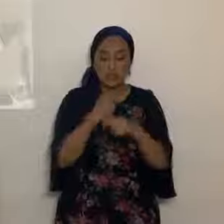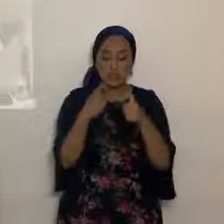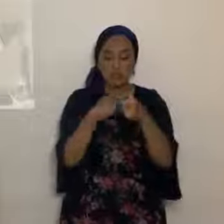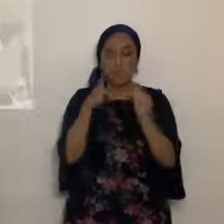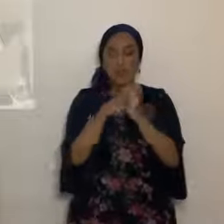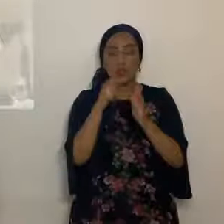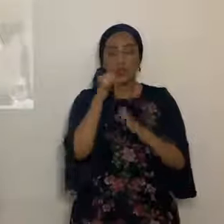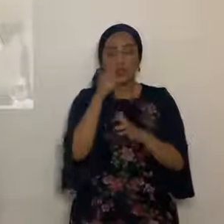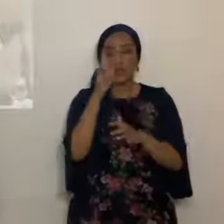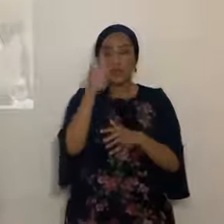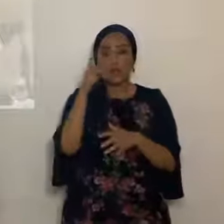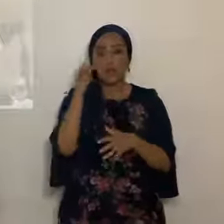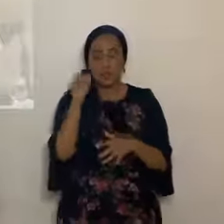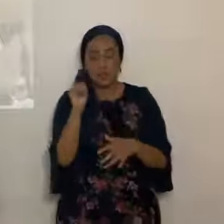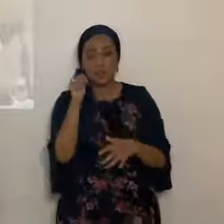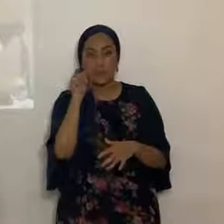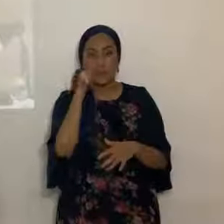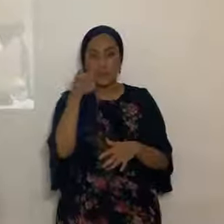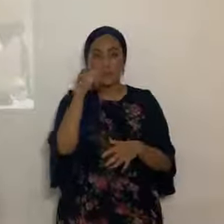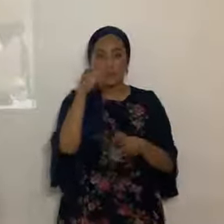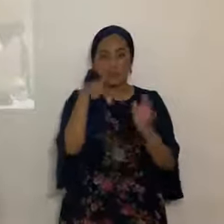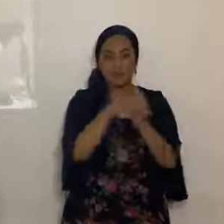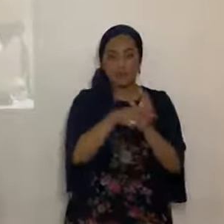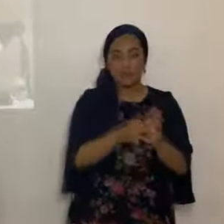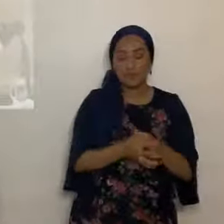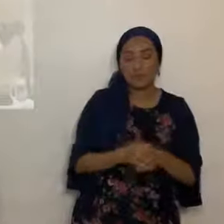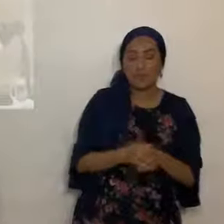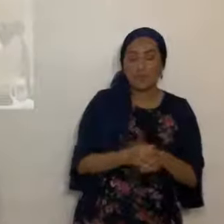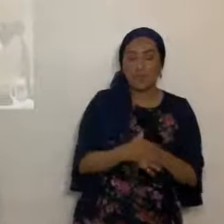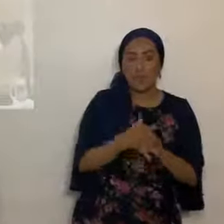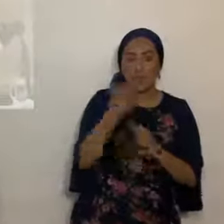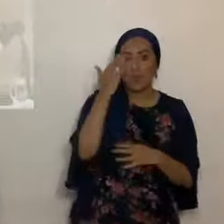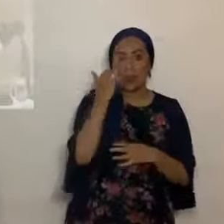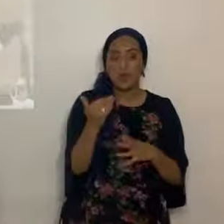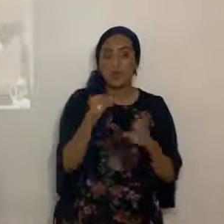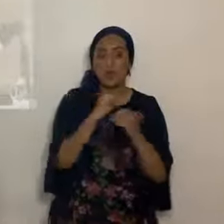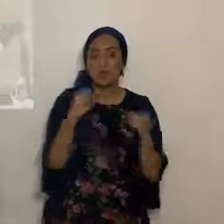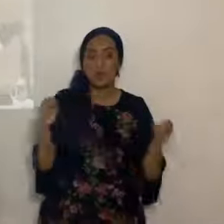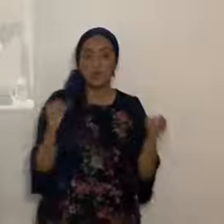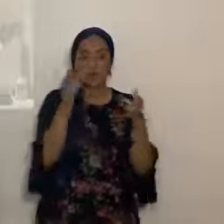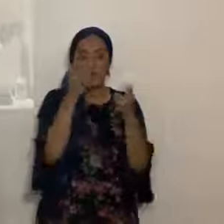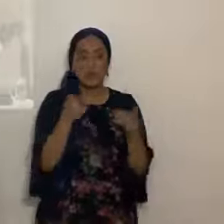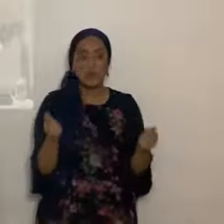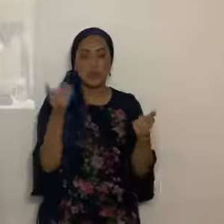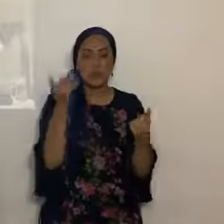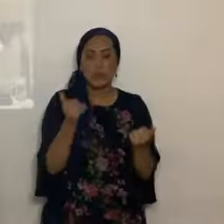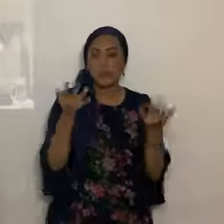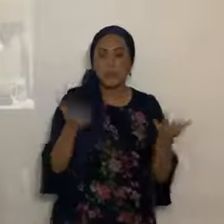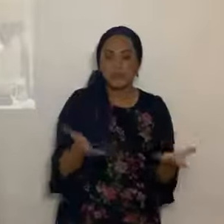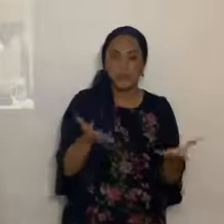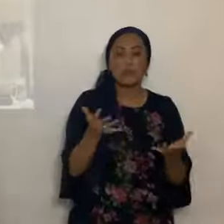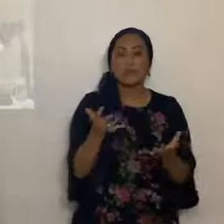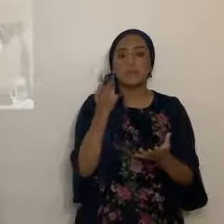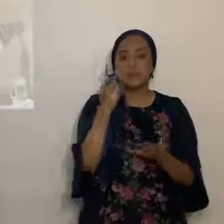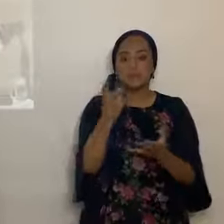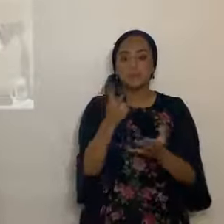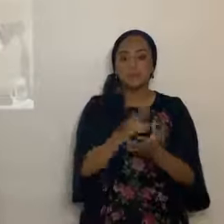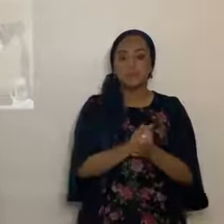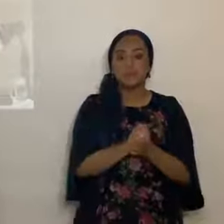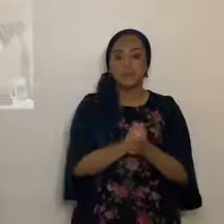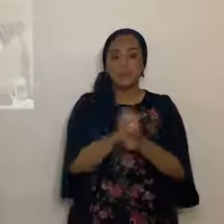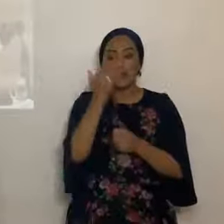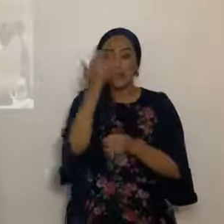parte, mañana a las 4 de la tarde será la segunda parte. ¿Por qué no hay sanidad? Miren,